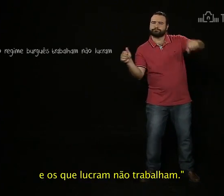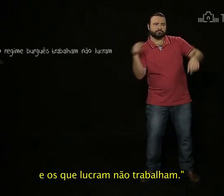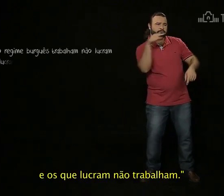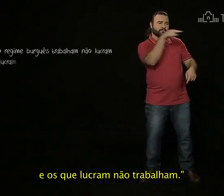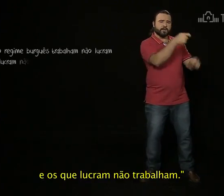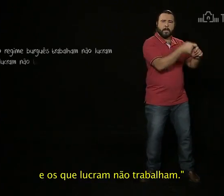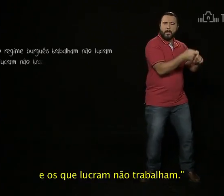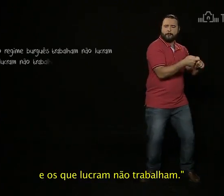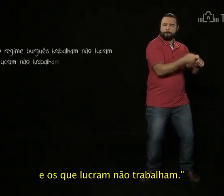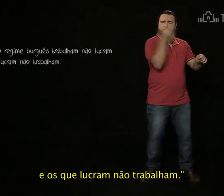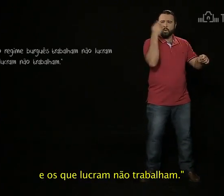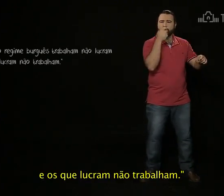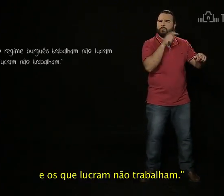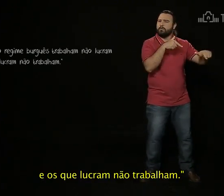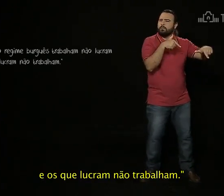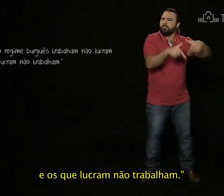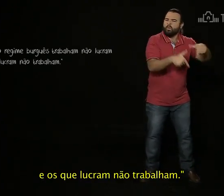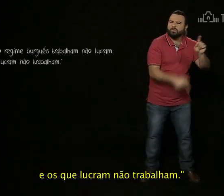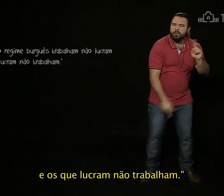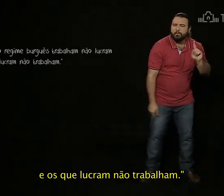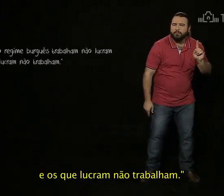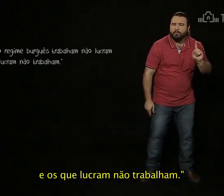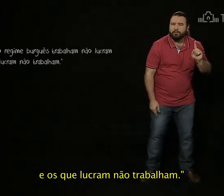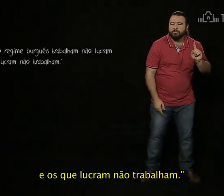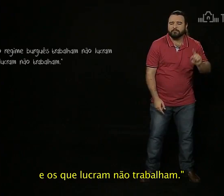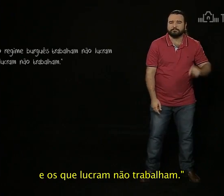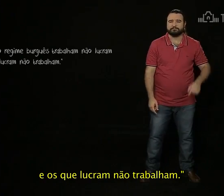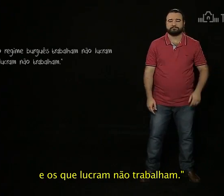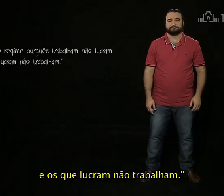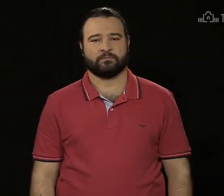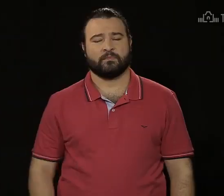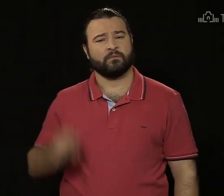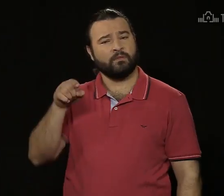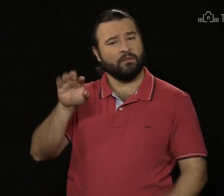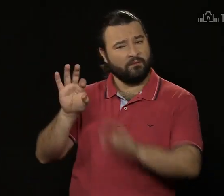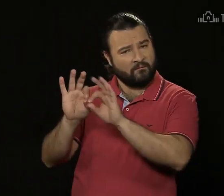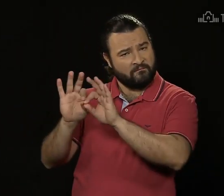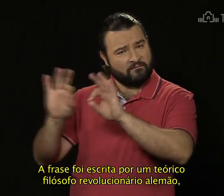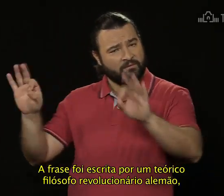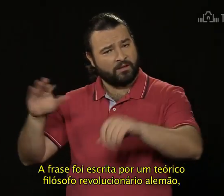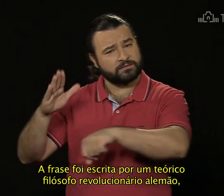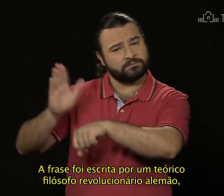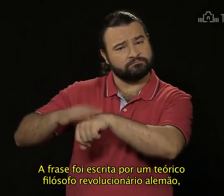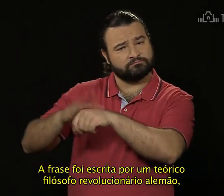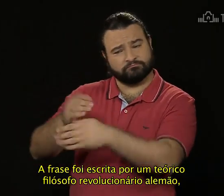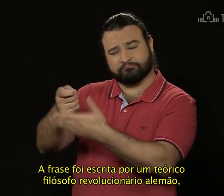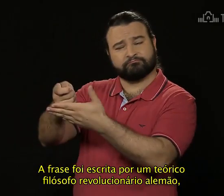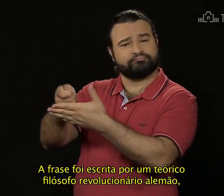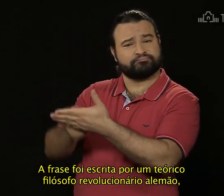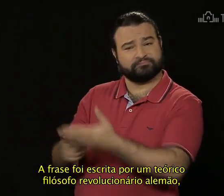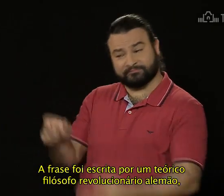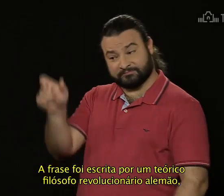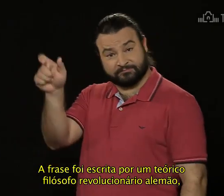E os que lucram, não trabalham. A frase foi escrita